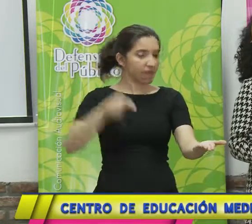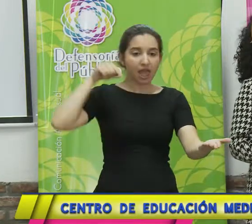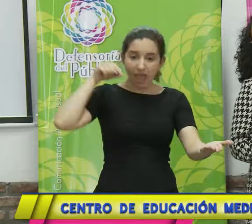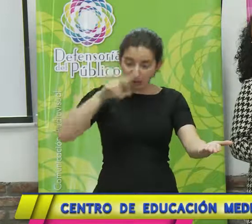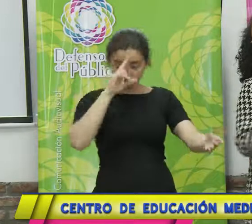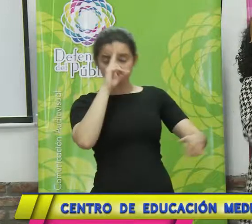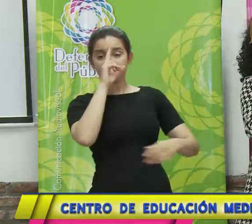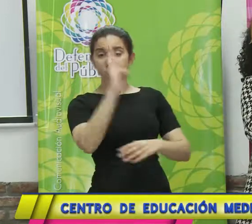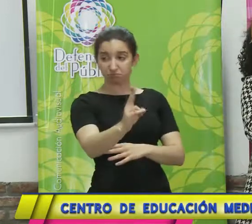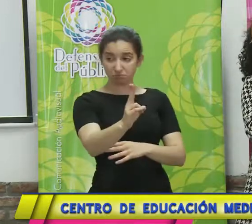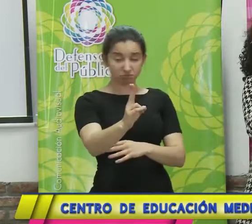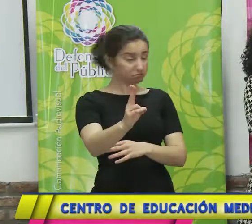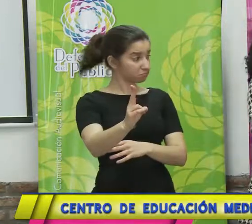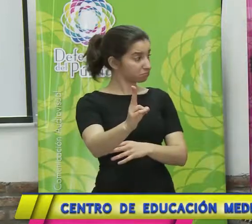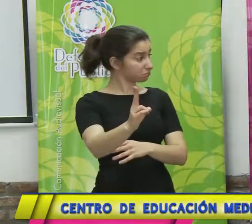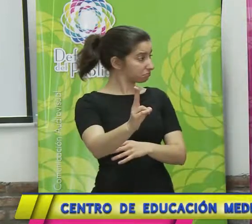respetarlo porque